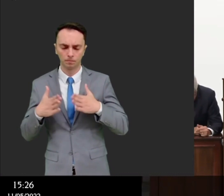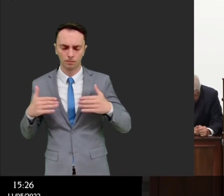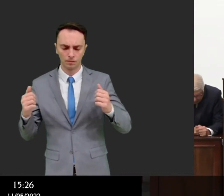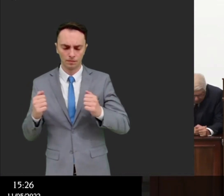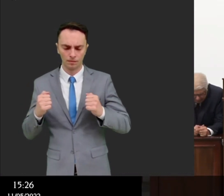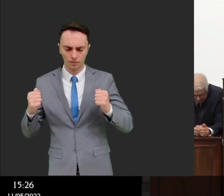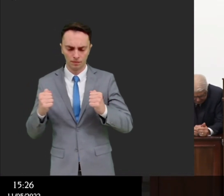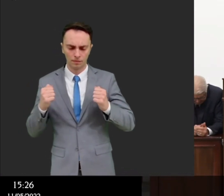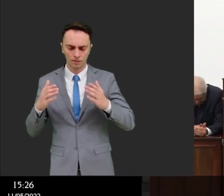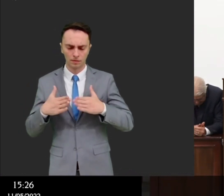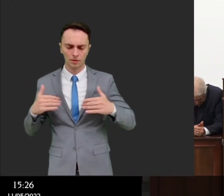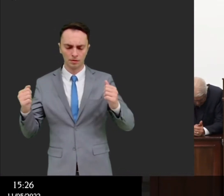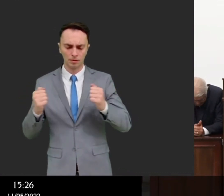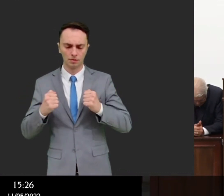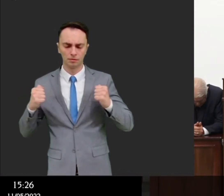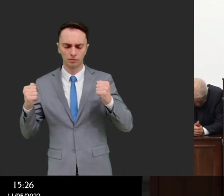Santo é o teu nome.